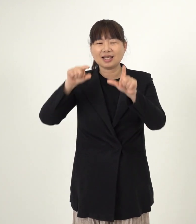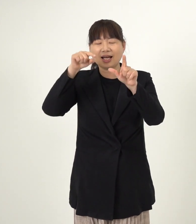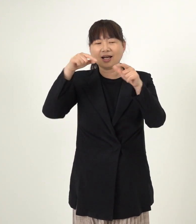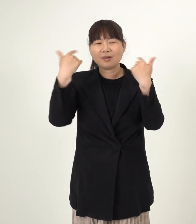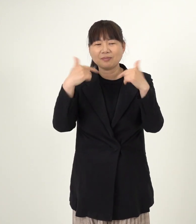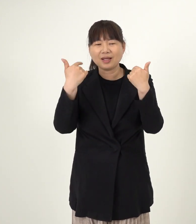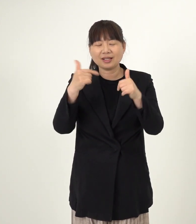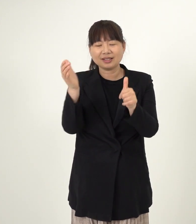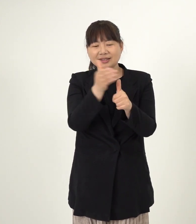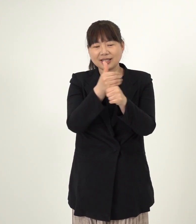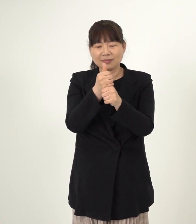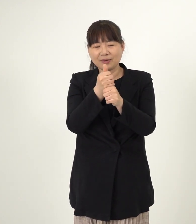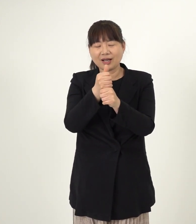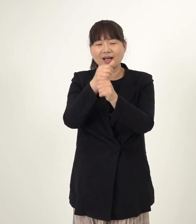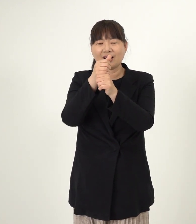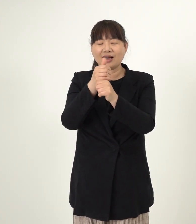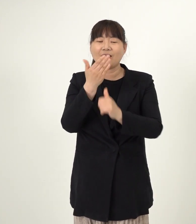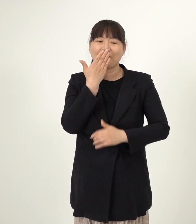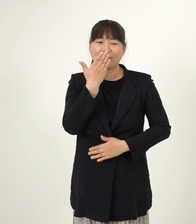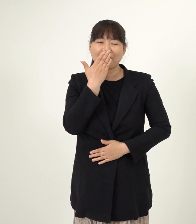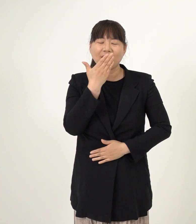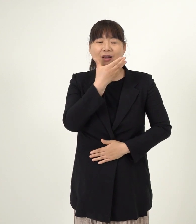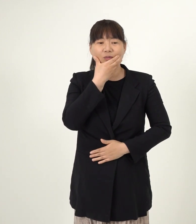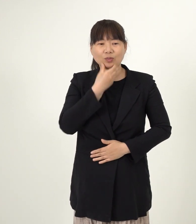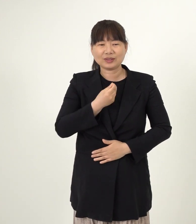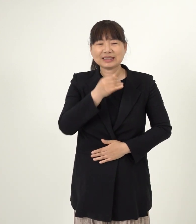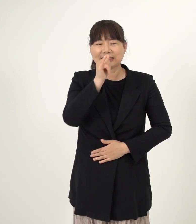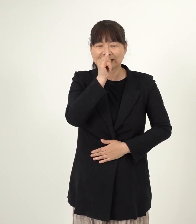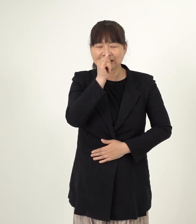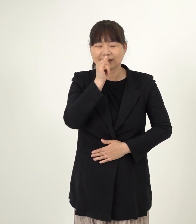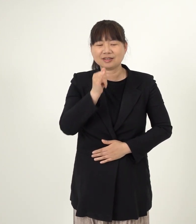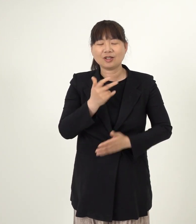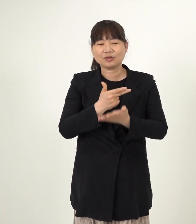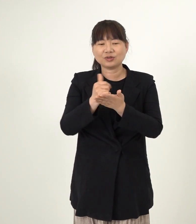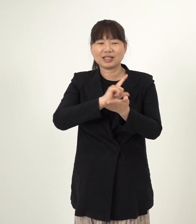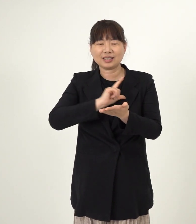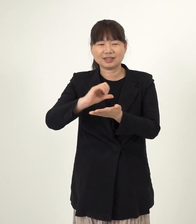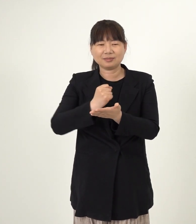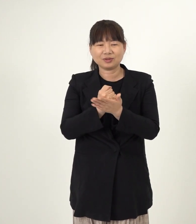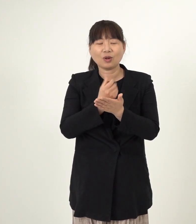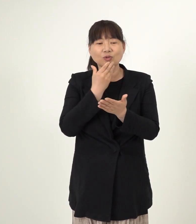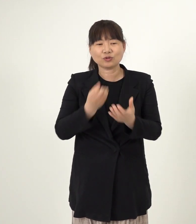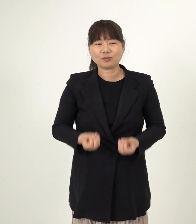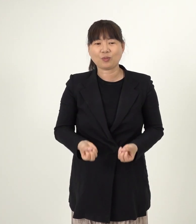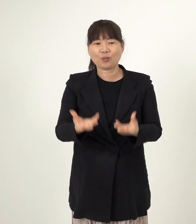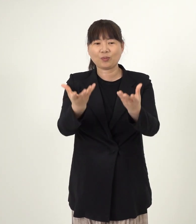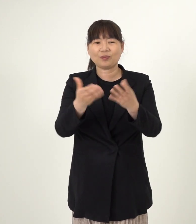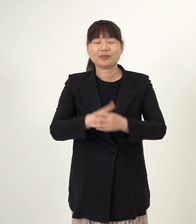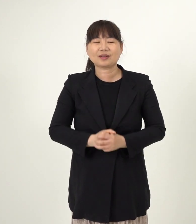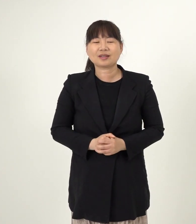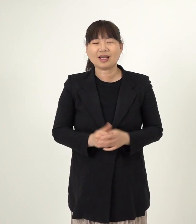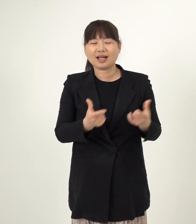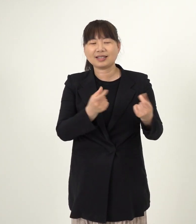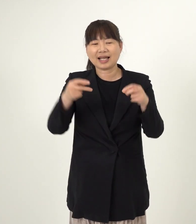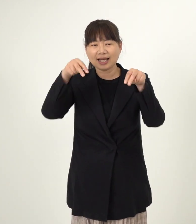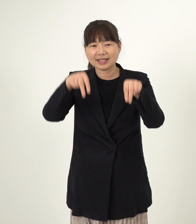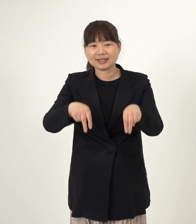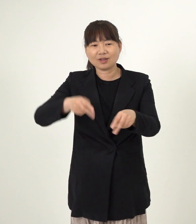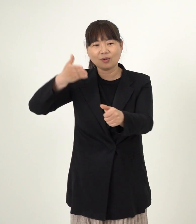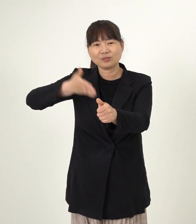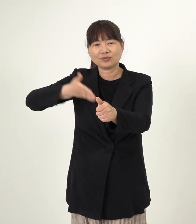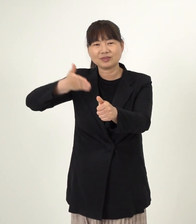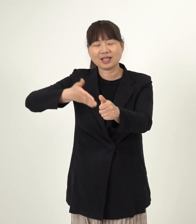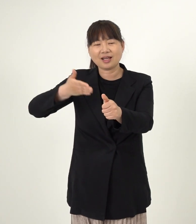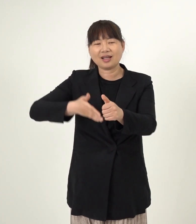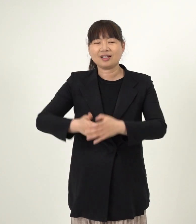매일 단단히 묶어주고 붙드는 복이 있기를 주의 이름으로 축복합니다. 우리 다 일어나십시오.